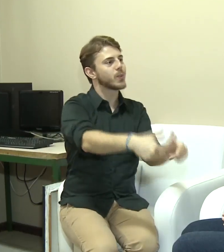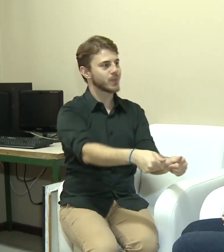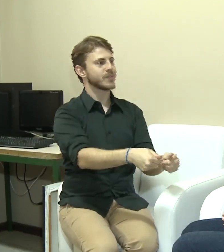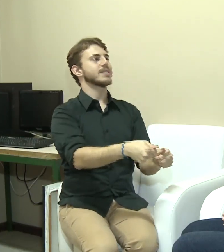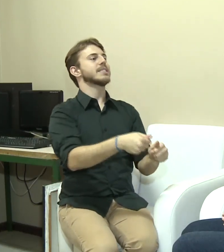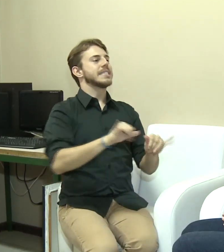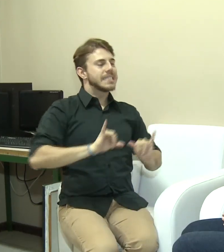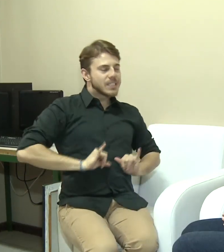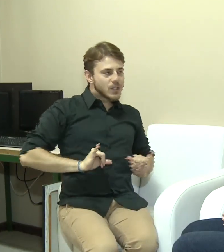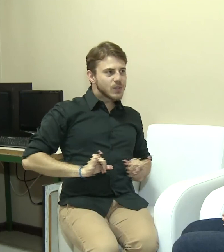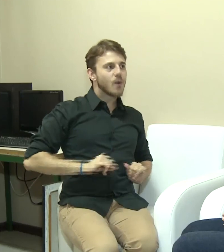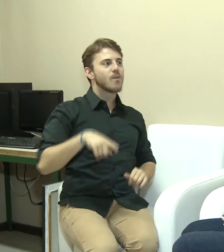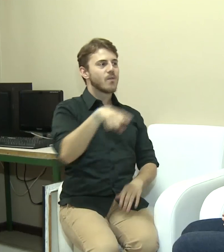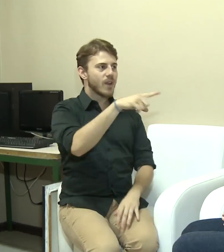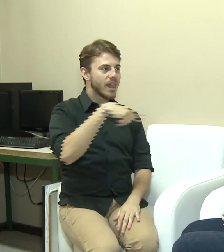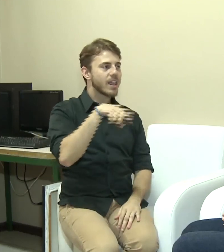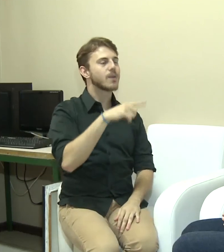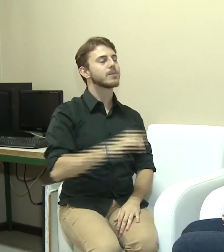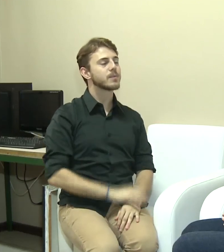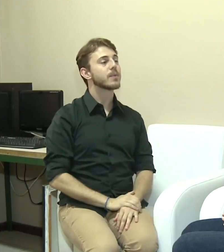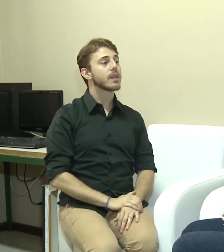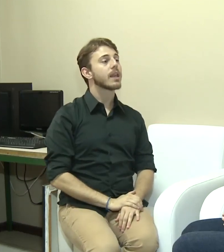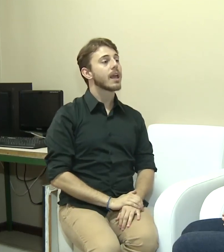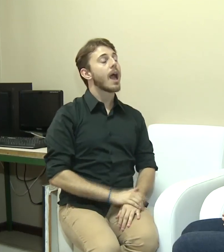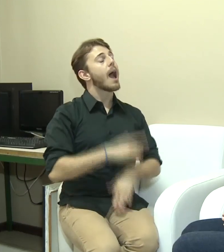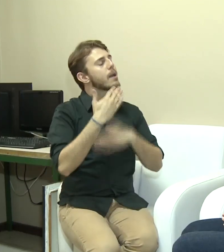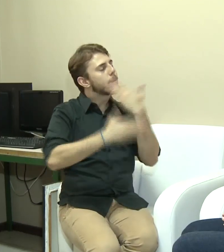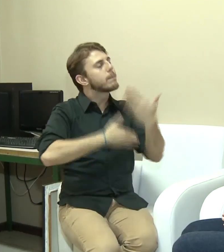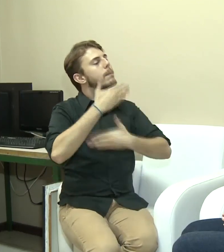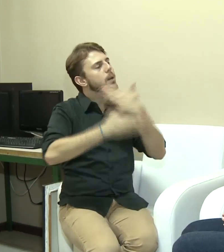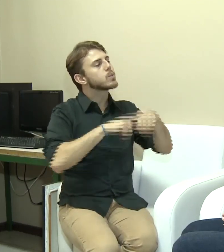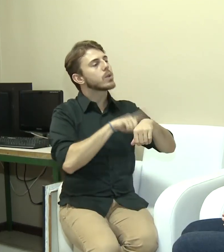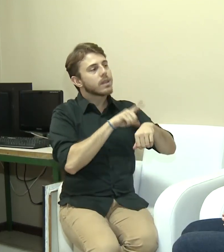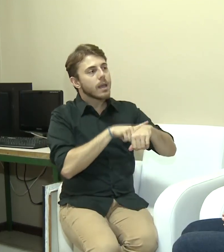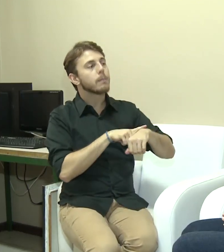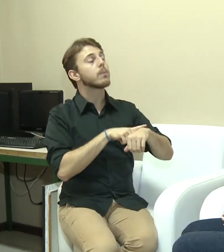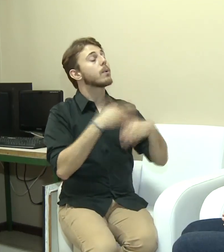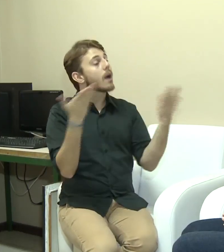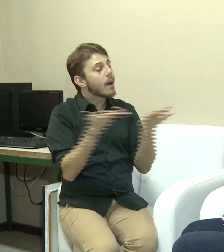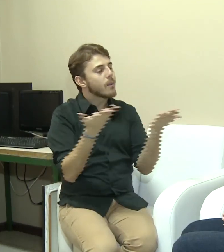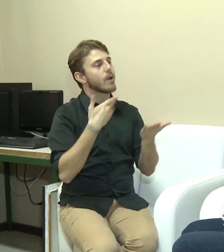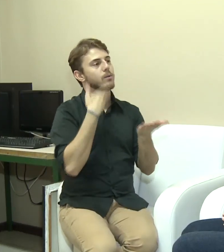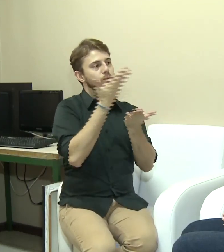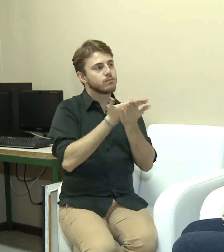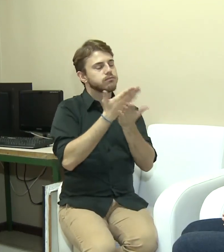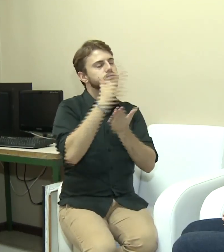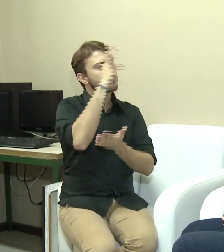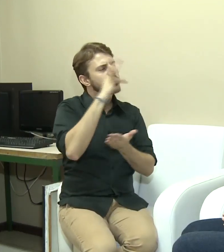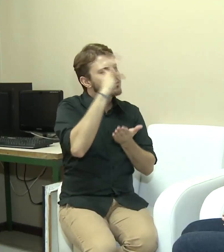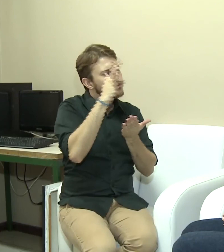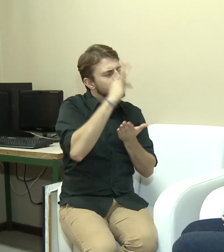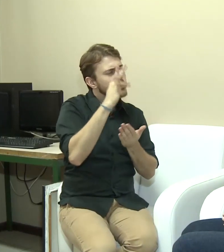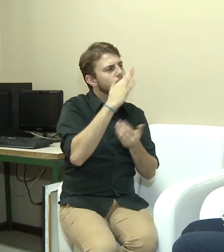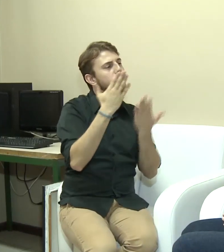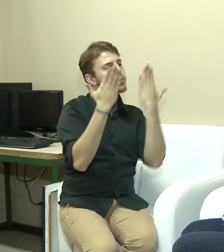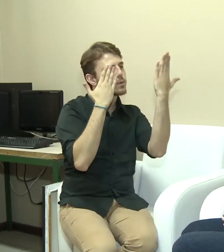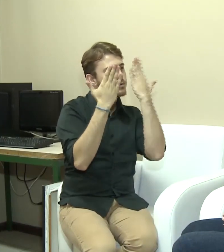fazer tudo, e sofria também por isso. Às vezes o professor passava o conteúdo muito rápido. Aí foi, ele